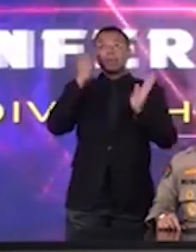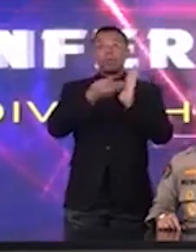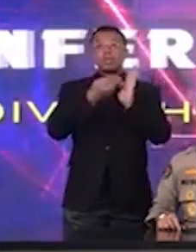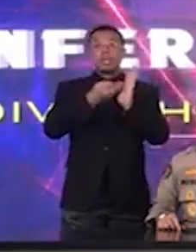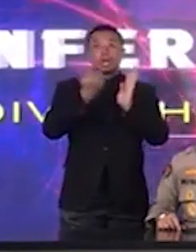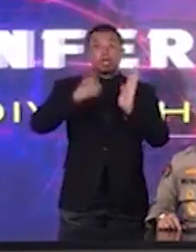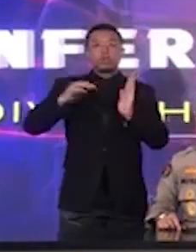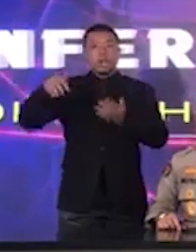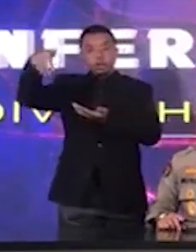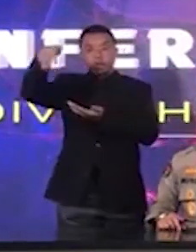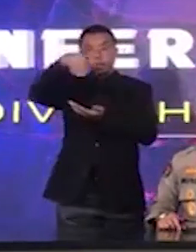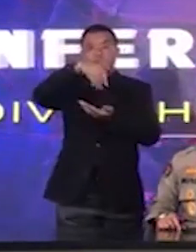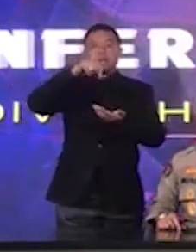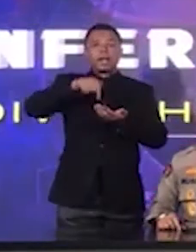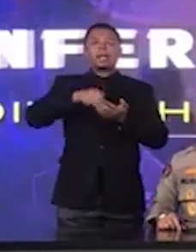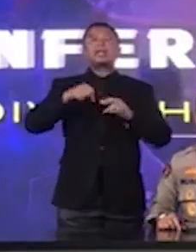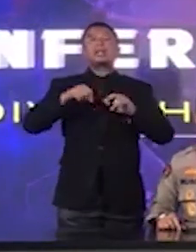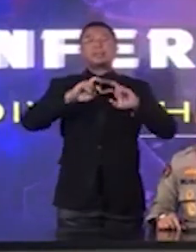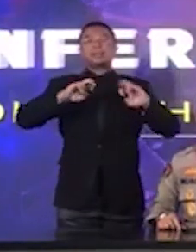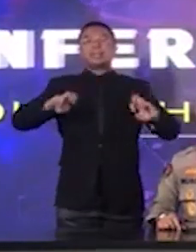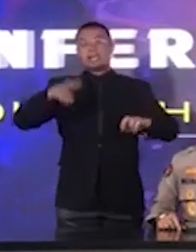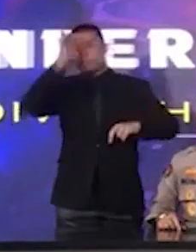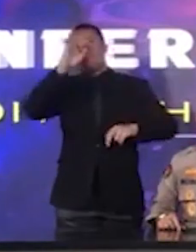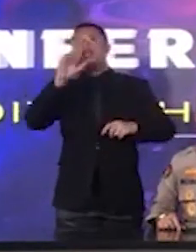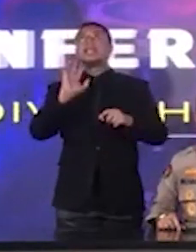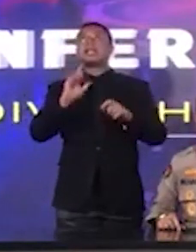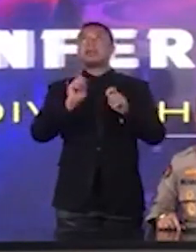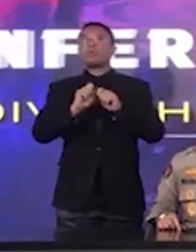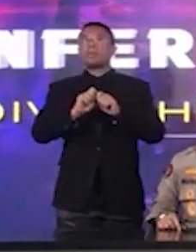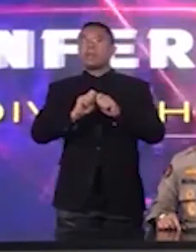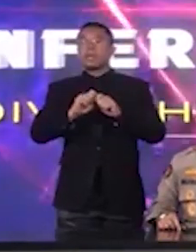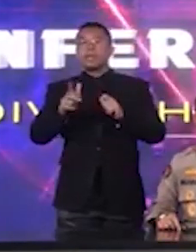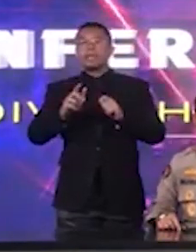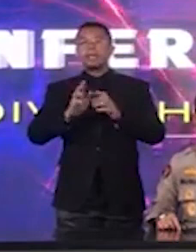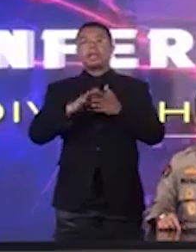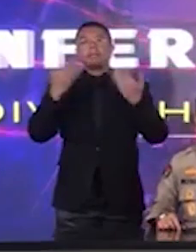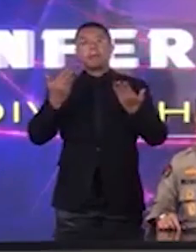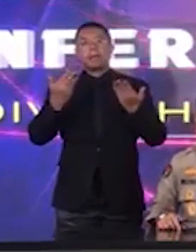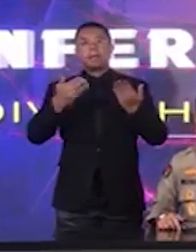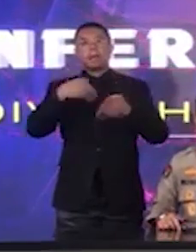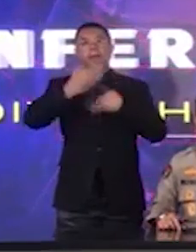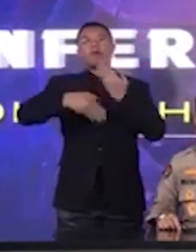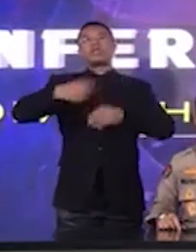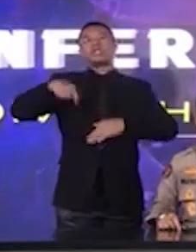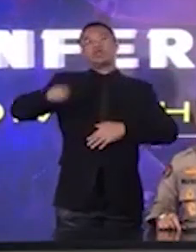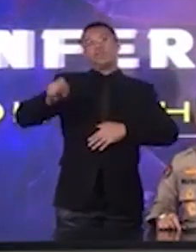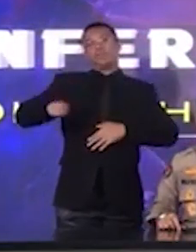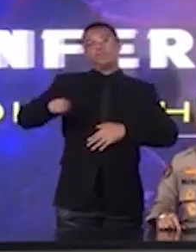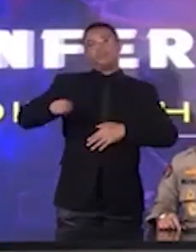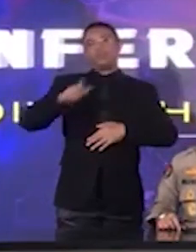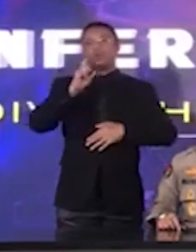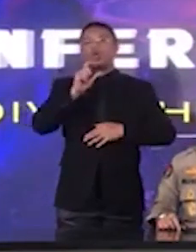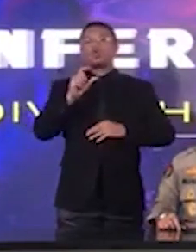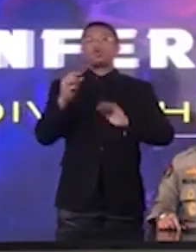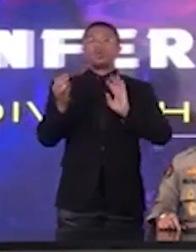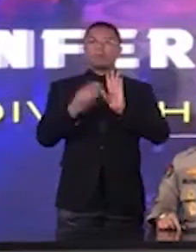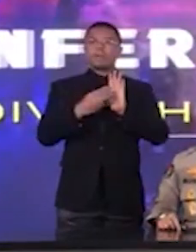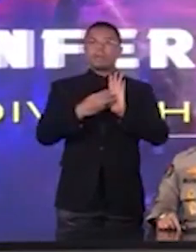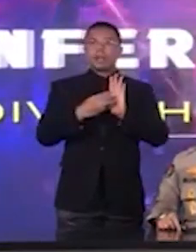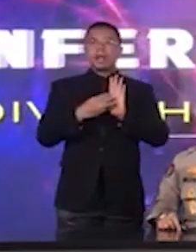ini, penyidik akan membuat satu rekonstruksi hukum daripada peristiwa